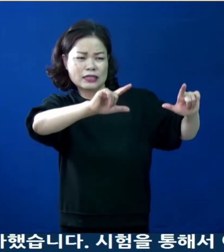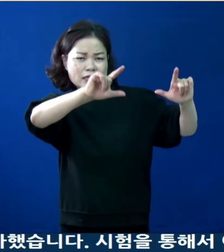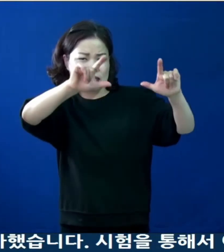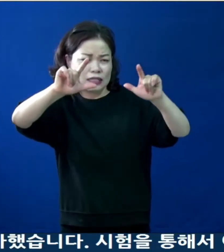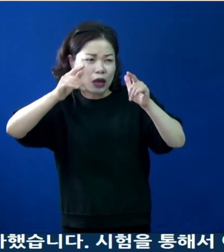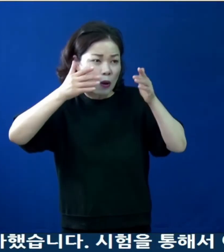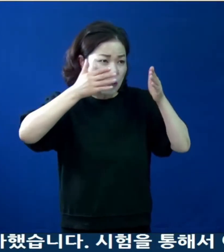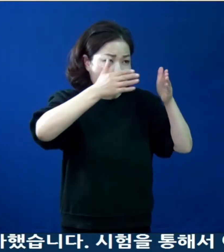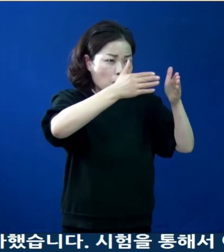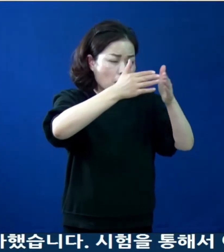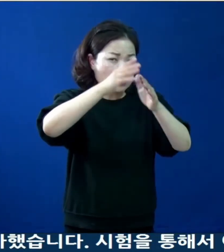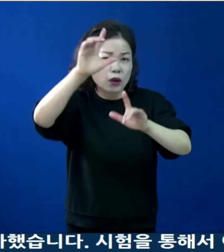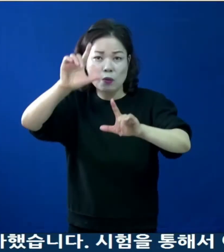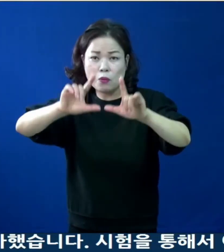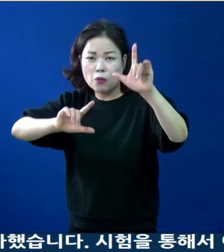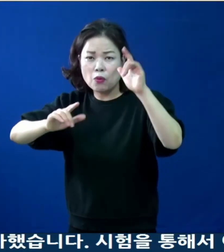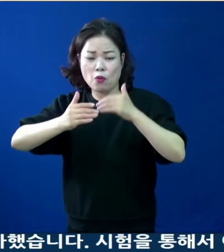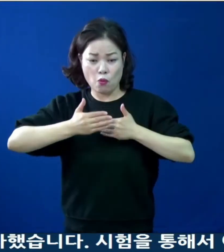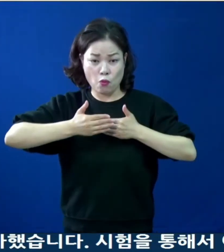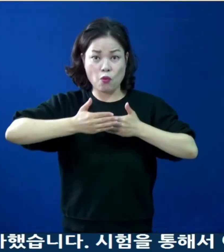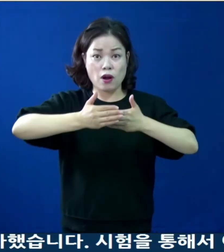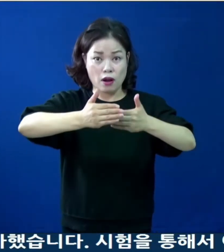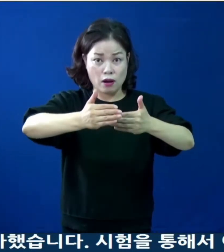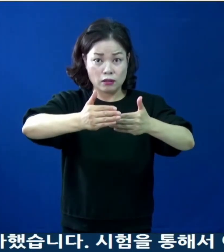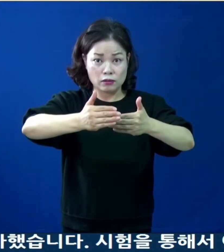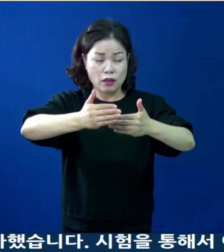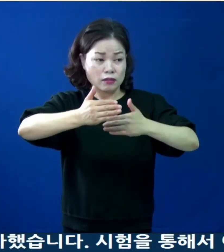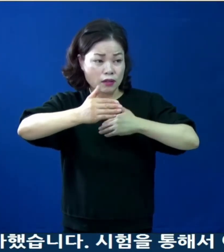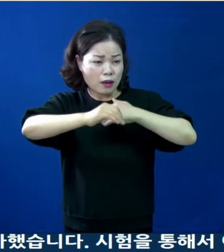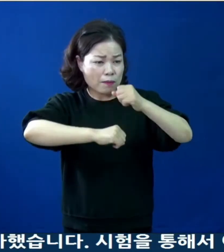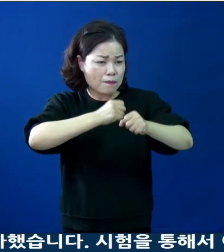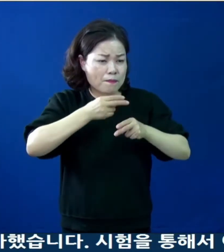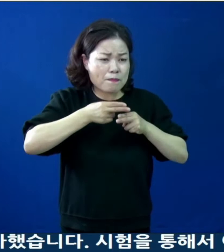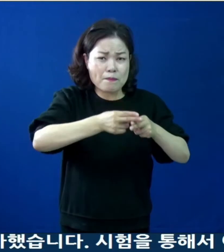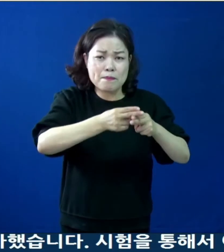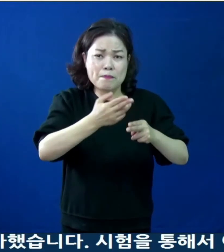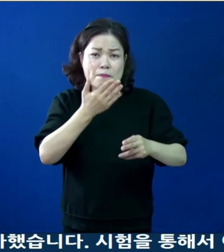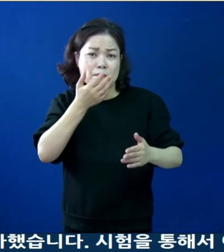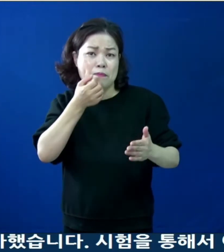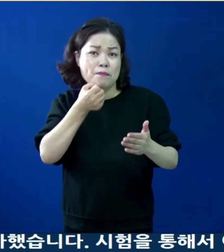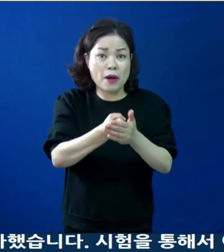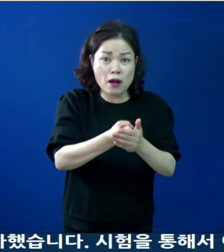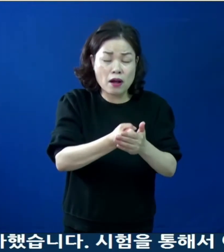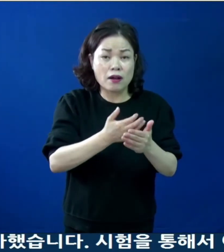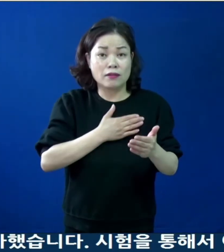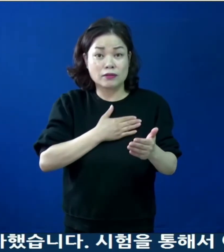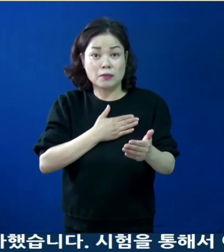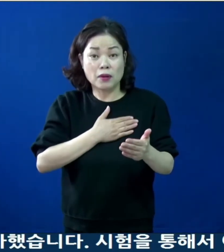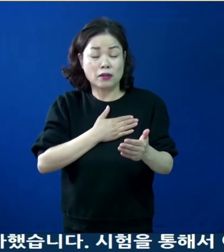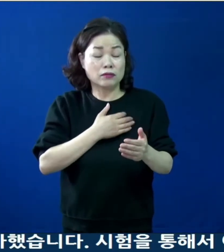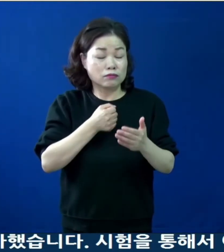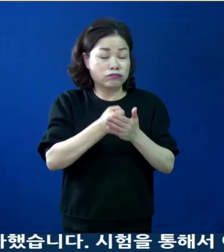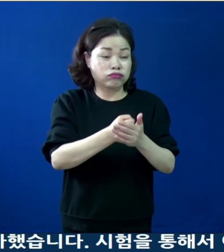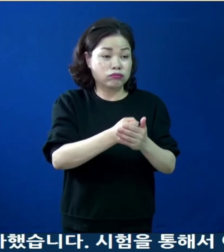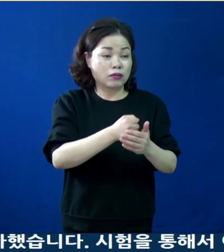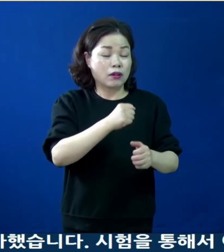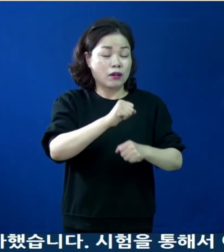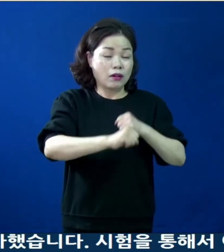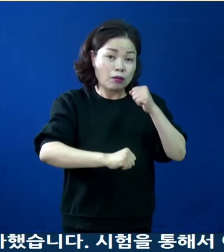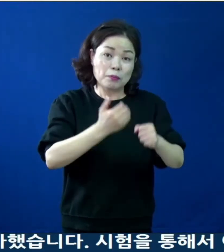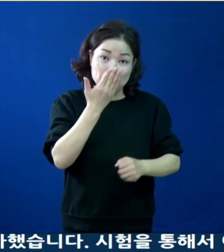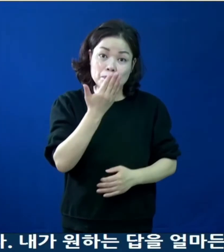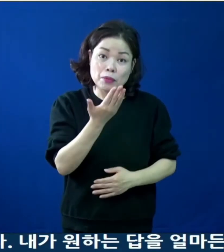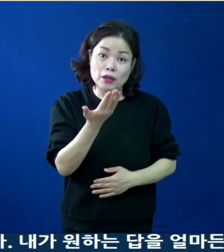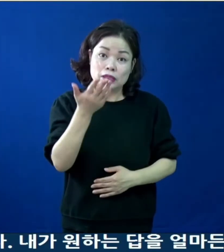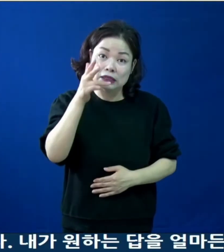방향, 모습, 과정, 내 마음대로 결정할 수 있다고 생각합니다. 네, 그렇게 행동할 수도